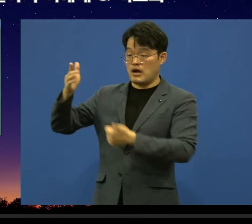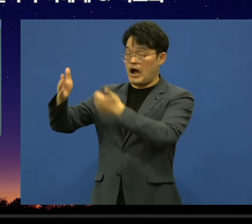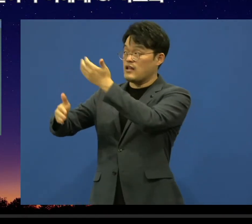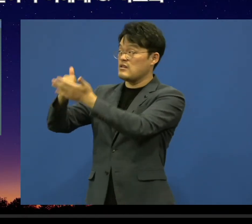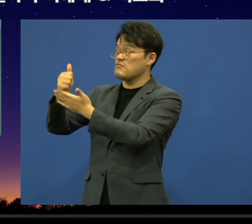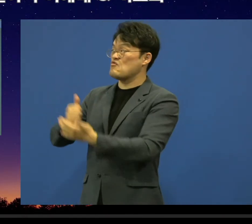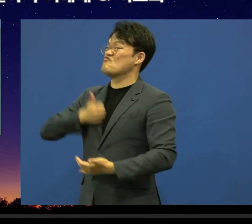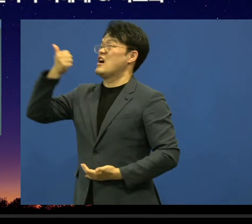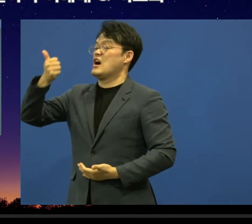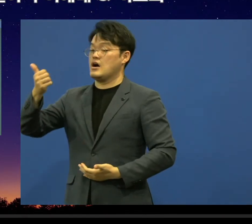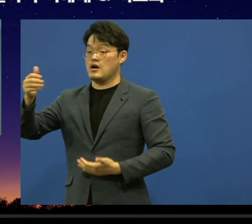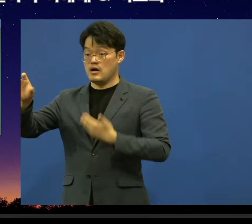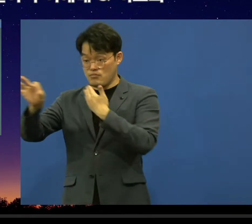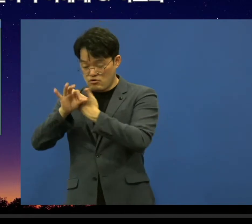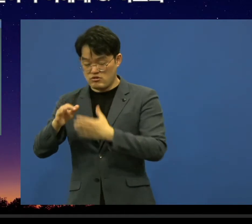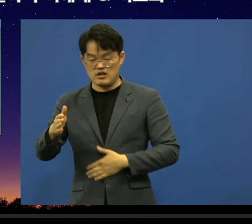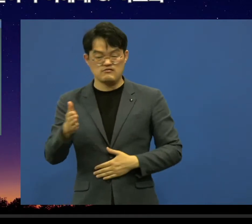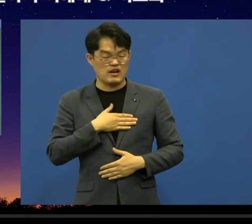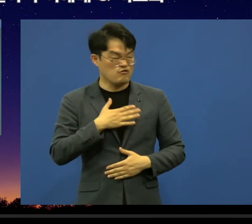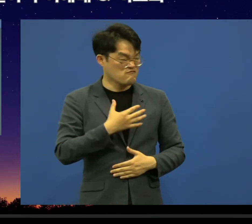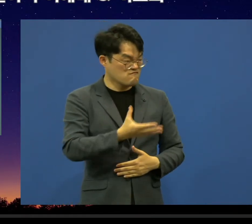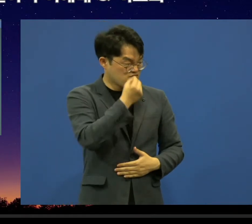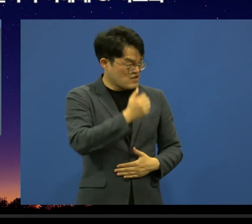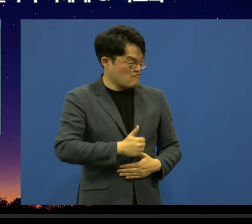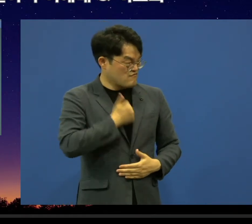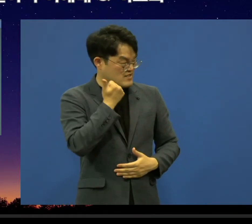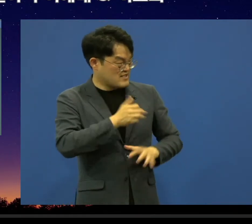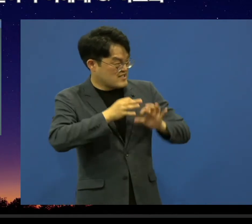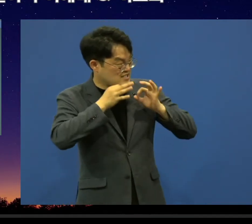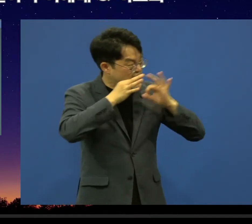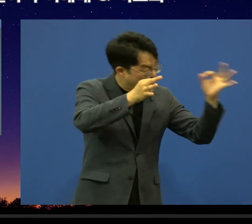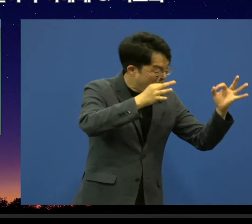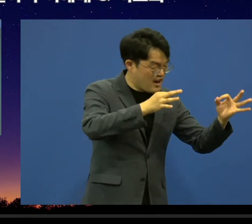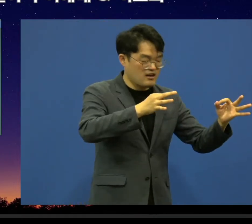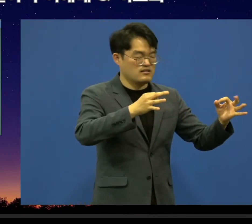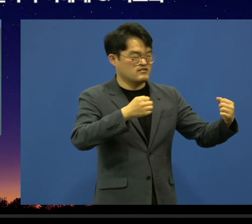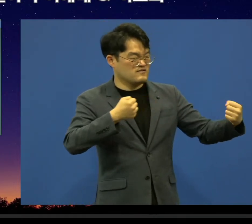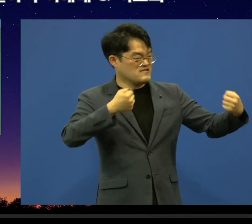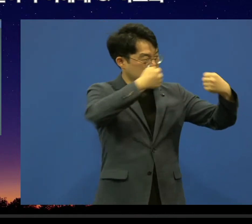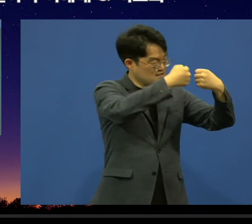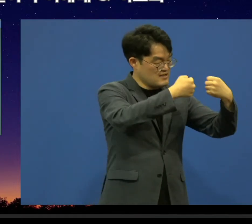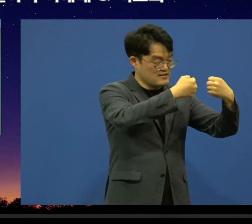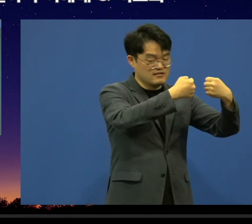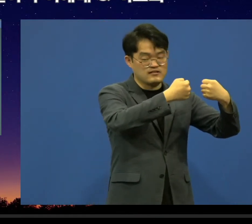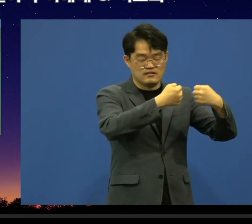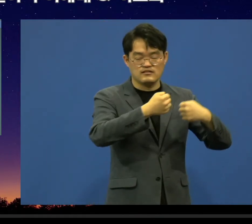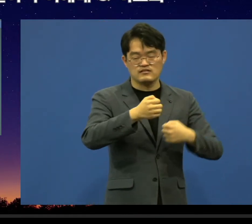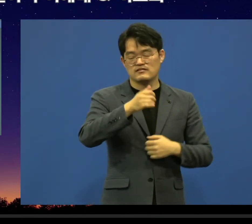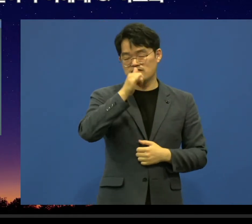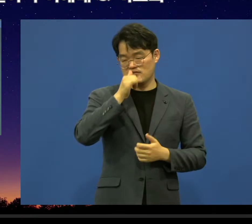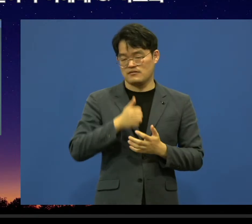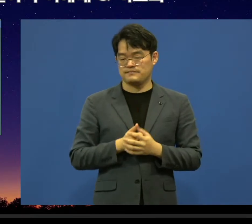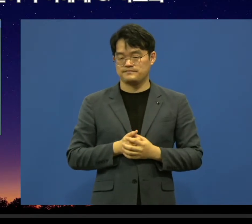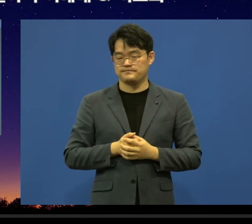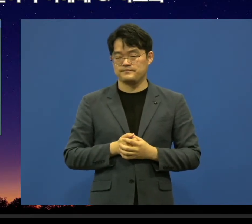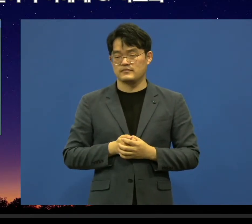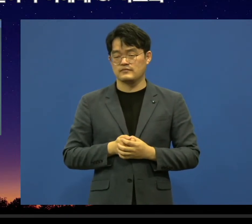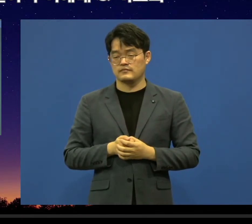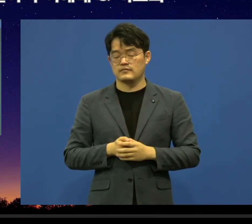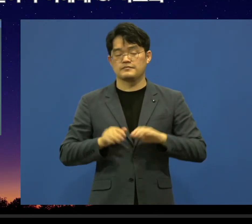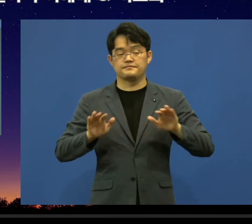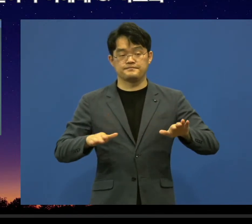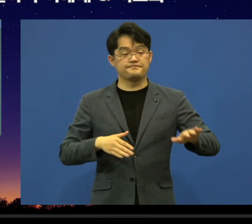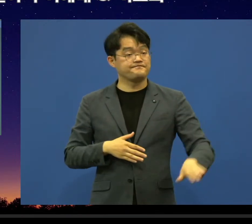거룩한 분노로 포효하고 있어요. 다윗은 매우 크게 분노하고 있습니다. 오늘 우리는 이